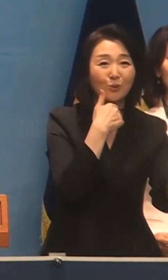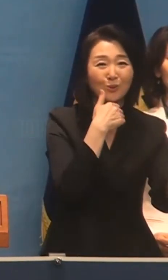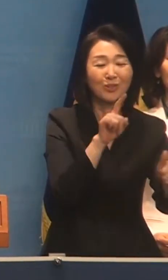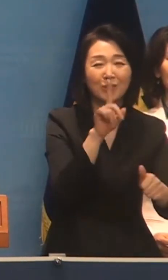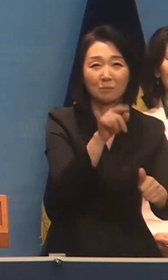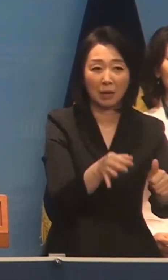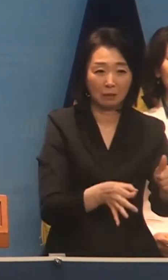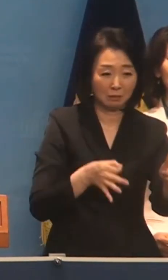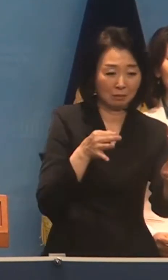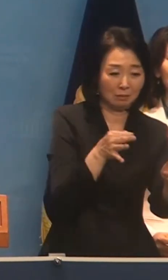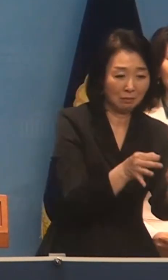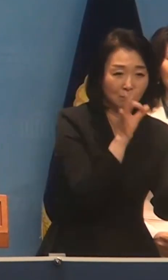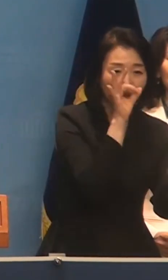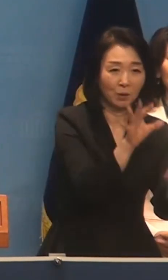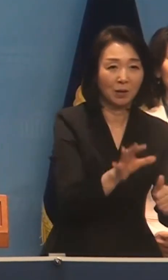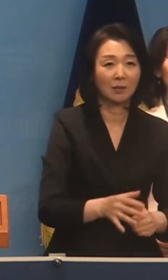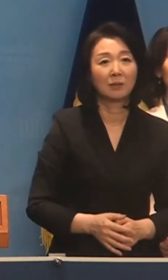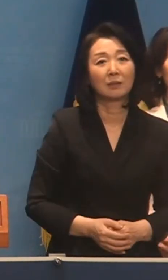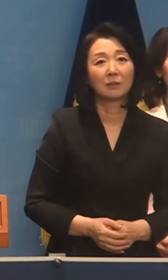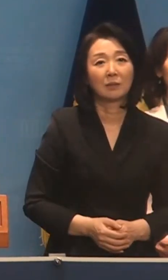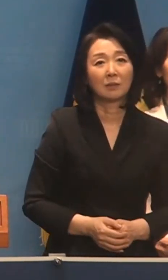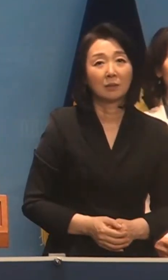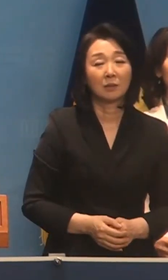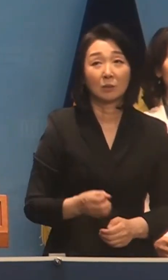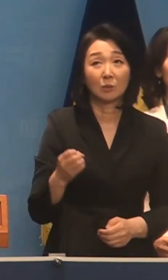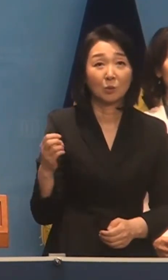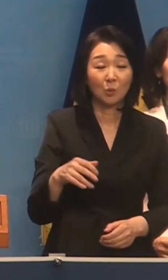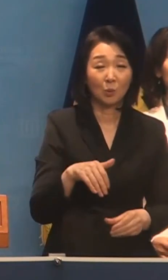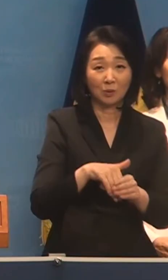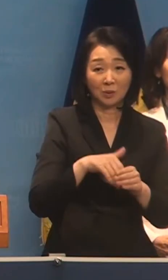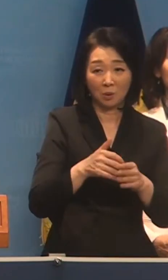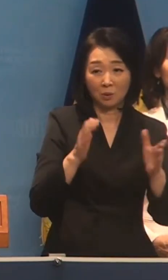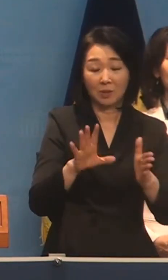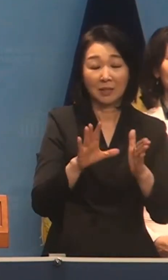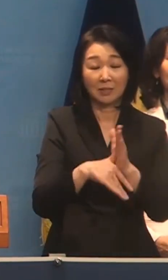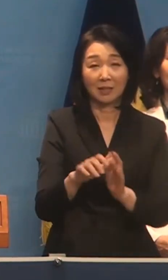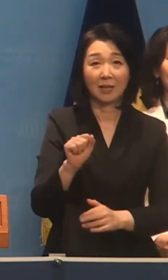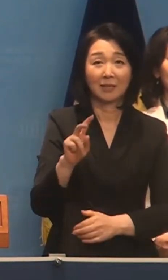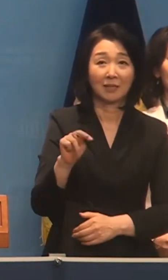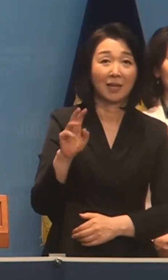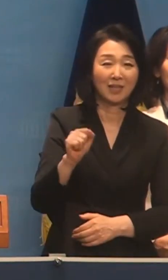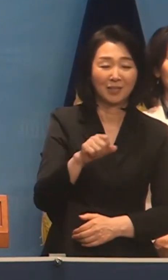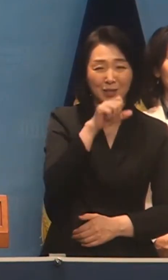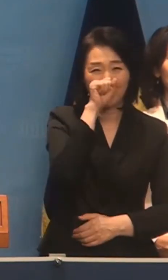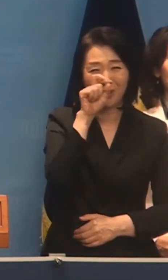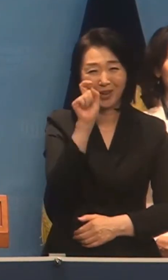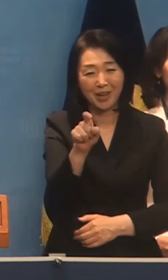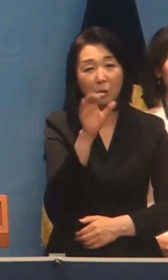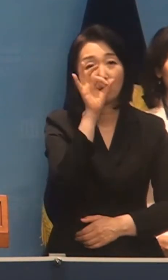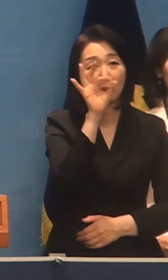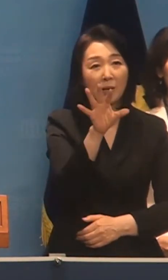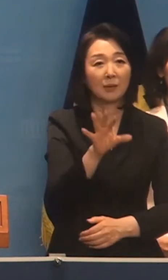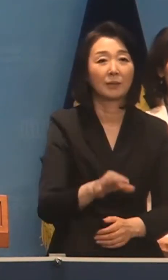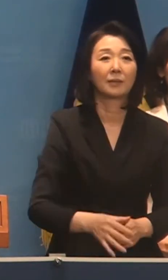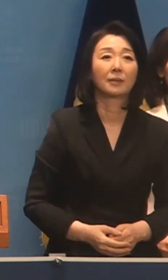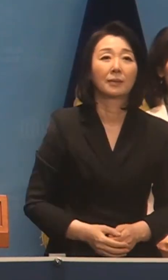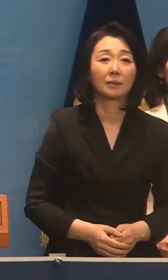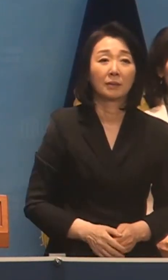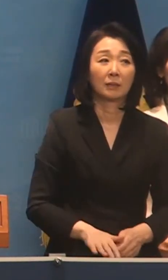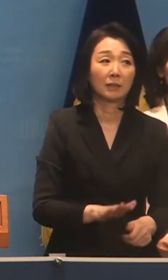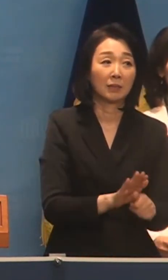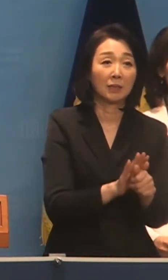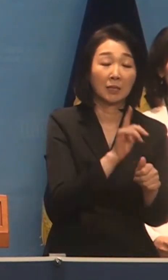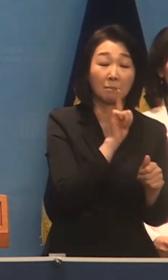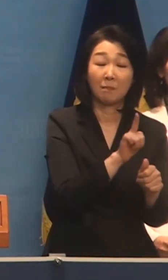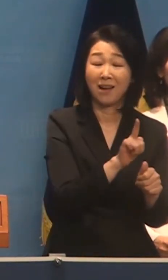10만원 후원금조차 낼 수 없습니다. 심지어 선거 기간엔 SNS에 좋아요도 누르지 못합니다.